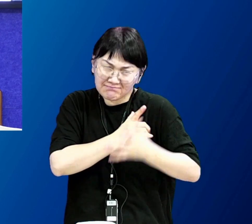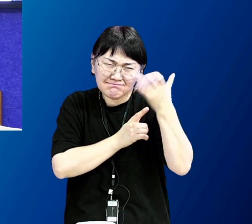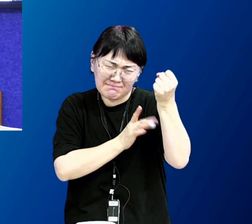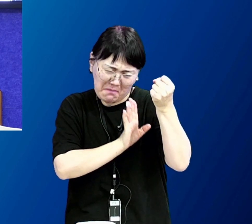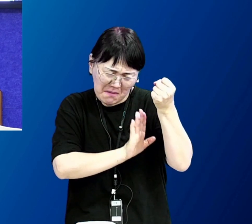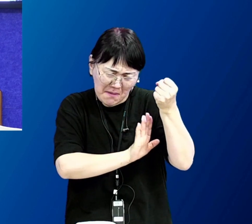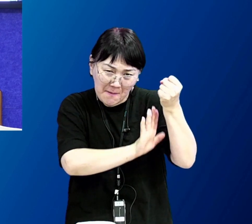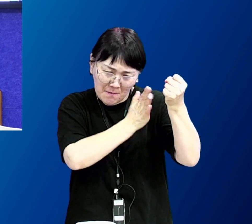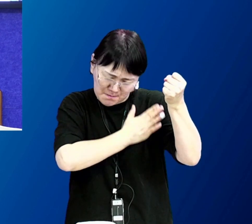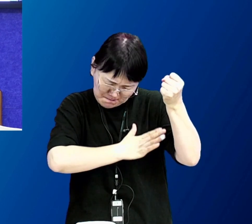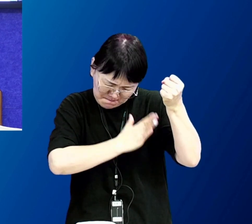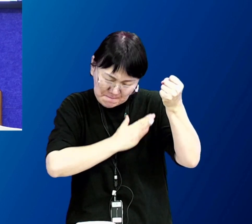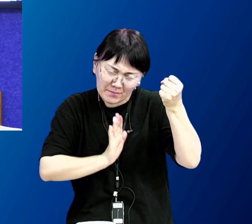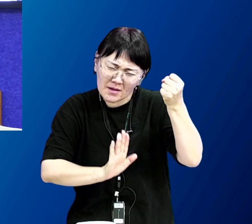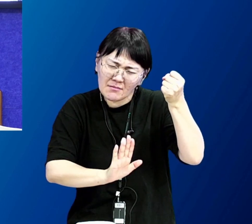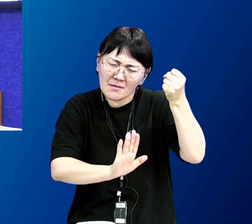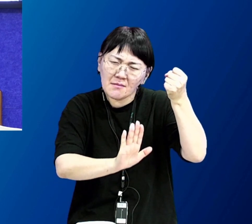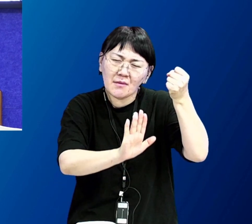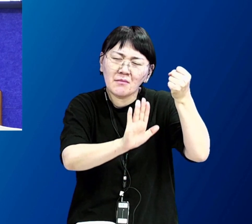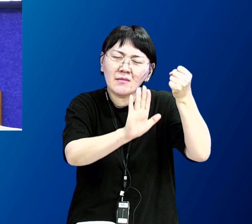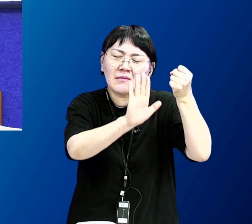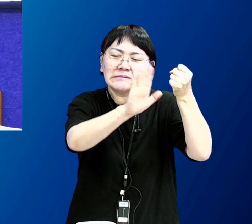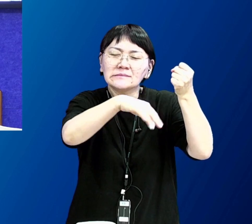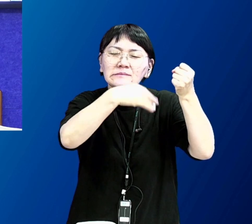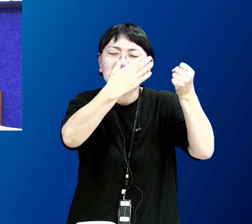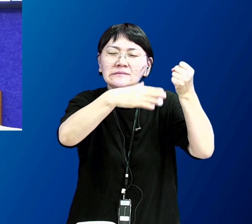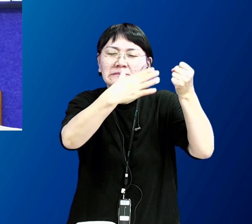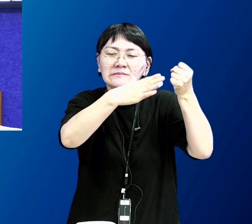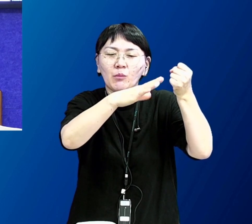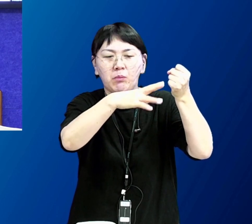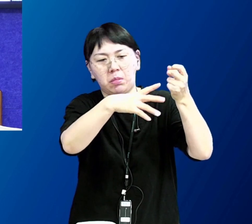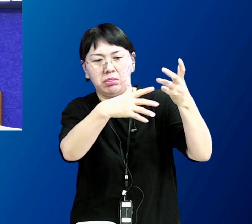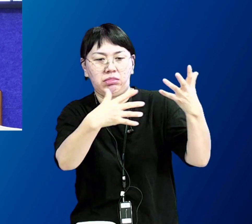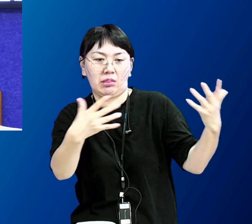Соломон хожим нь юг хайрсныг харъя да.